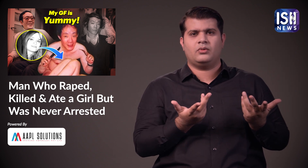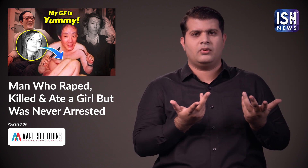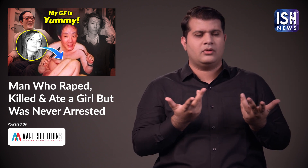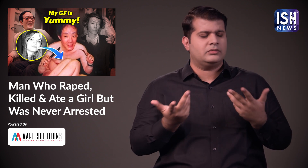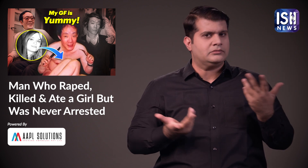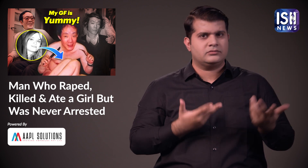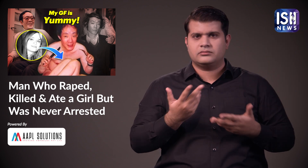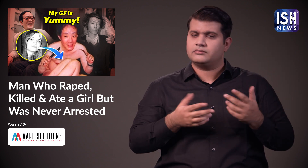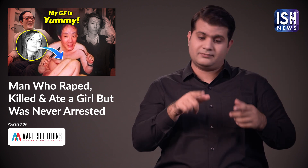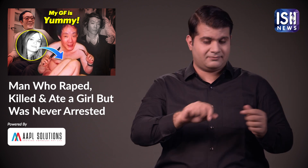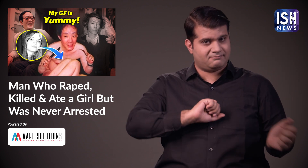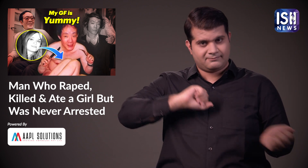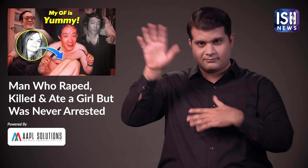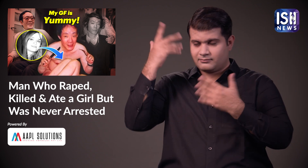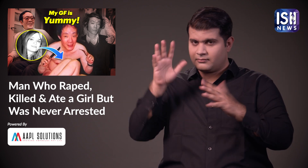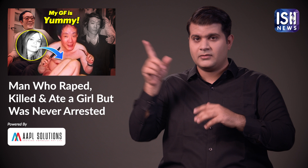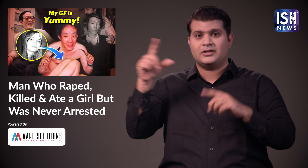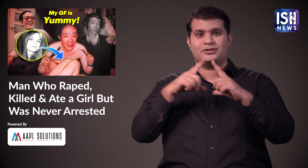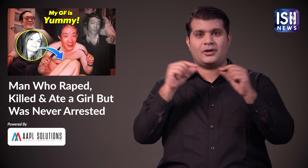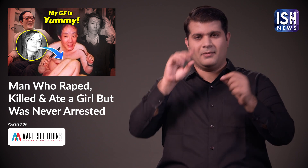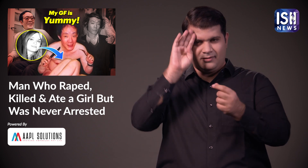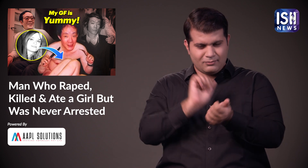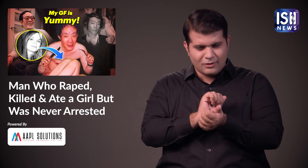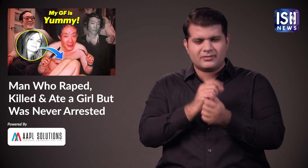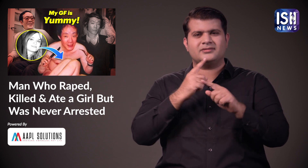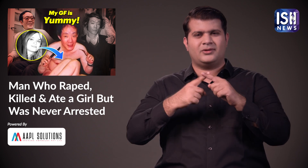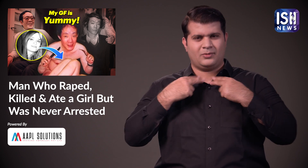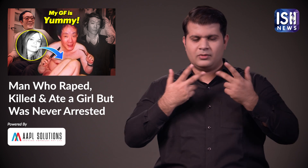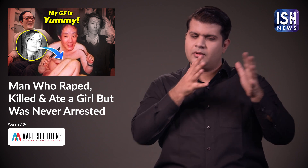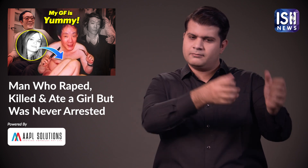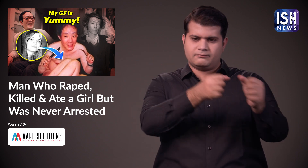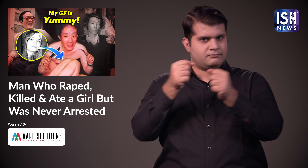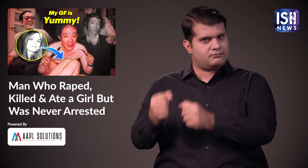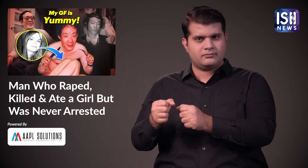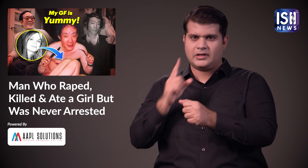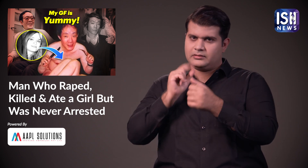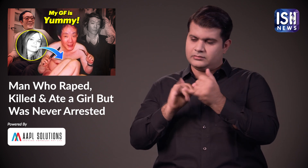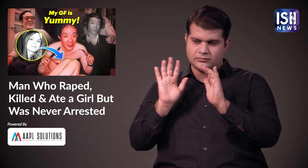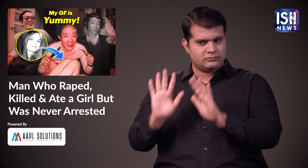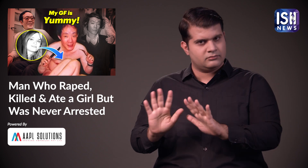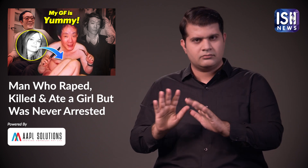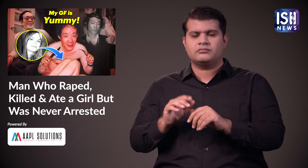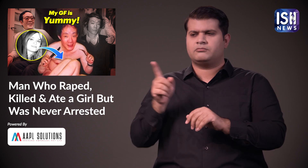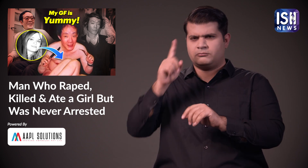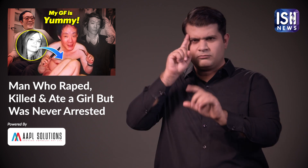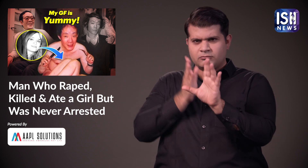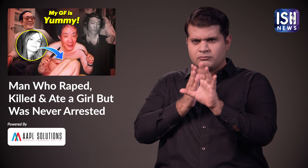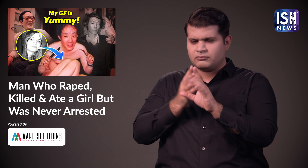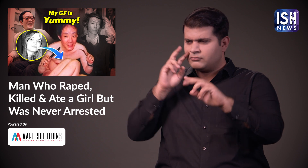को जापान वापस भेज दिया गया था। लेकिन जापान पहुंचने पर जापानी अधिकारियों ने सगावा को पूरी